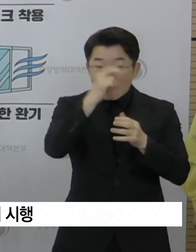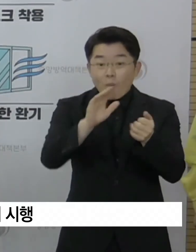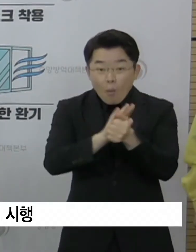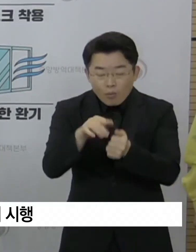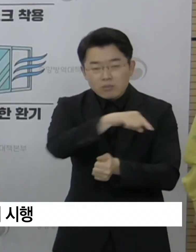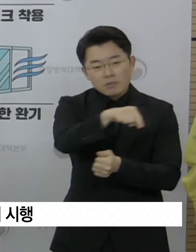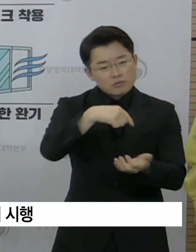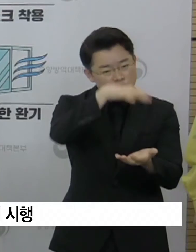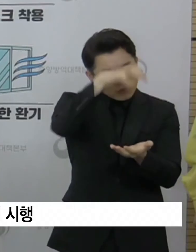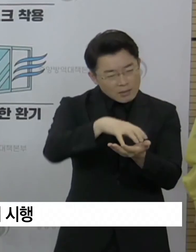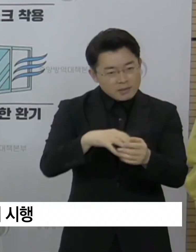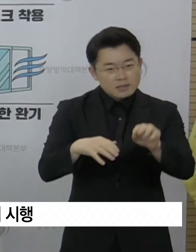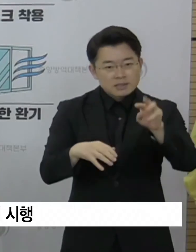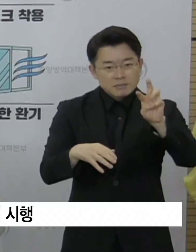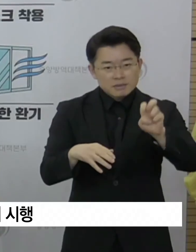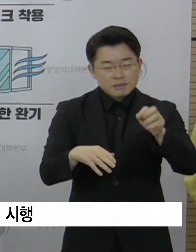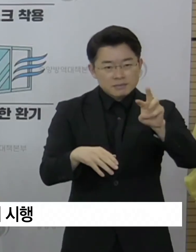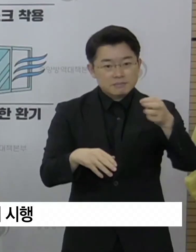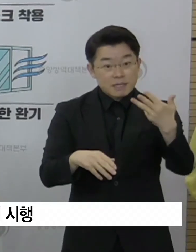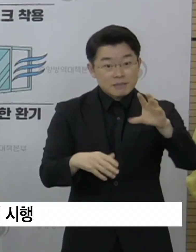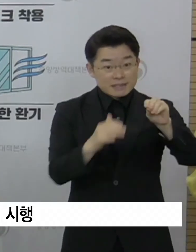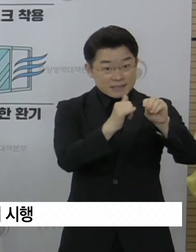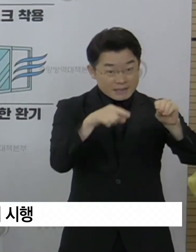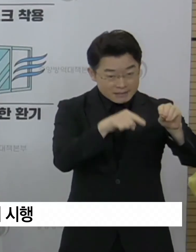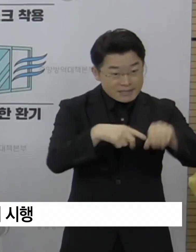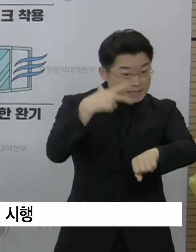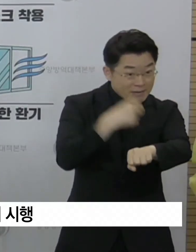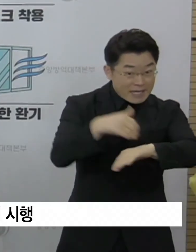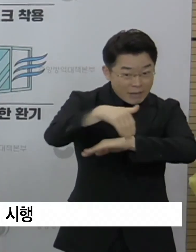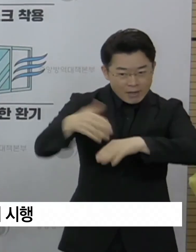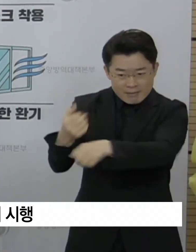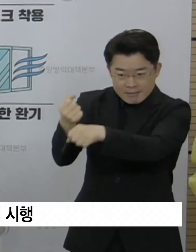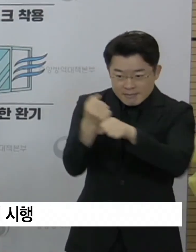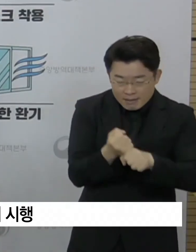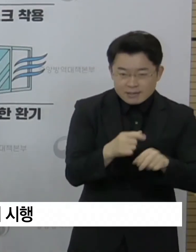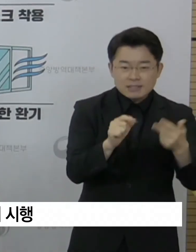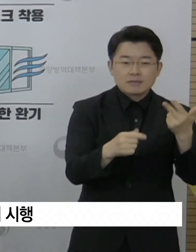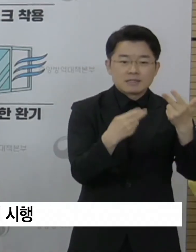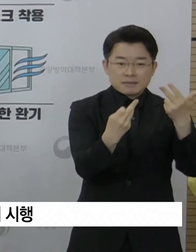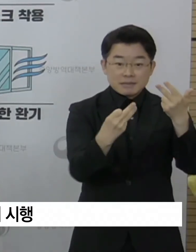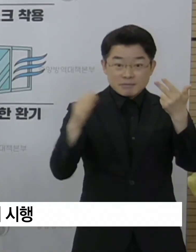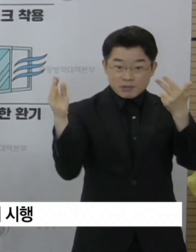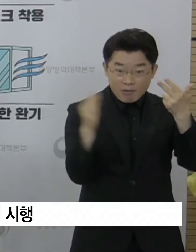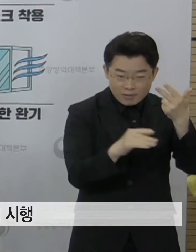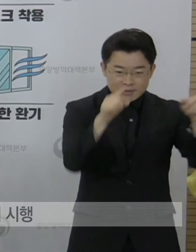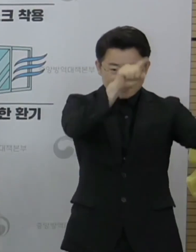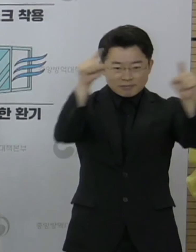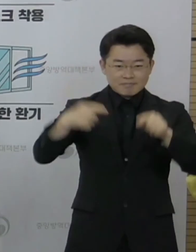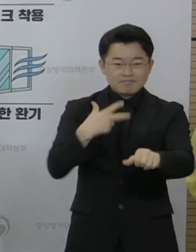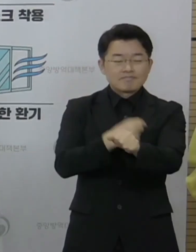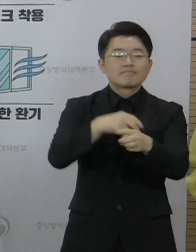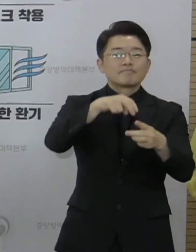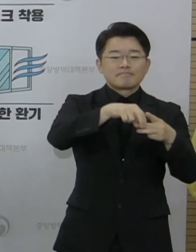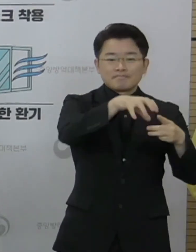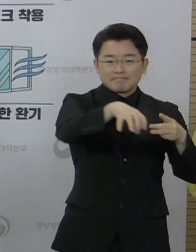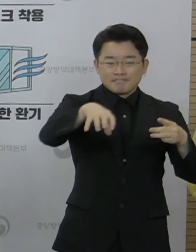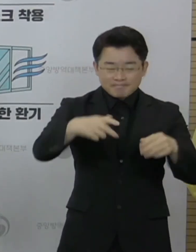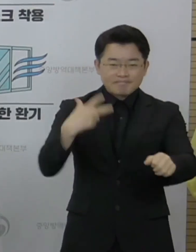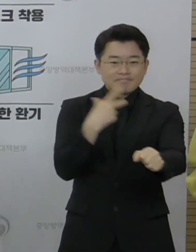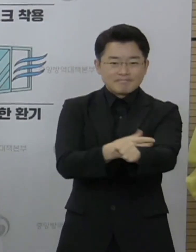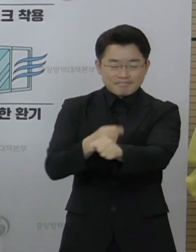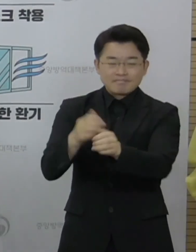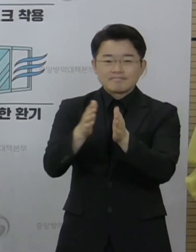38만명에 대한 접종 일정을 앞당겨 7월 13일부터 전국 예방접종 센터에서 접종을